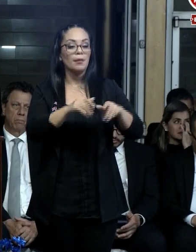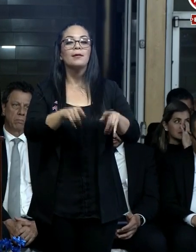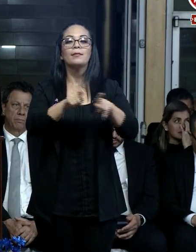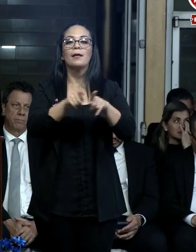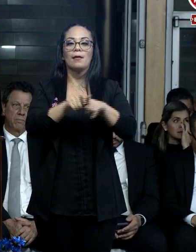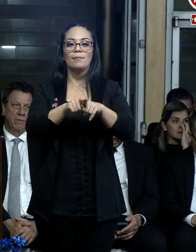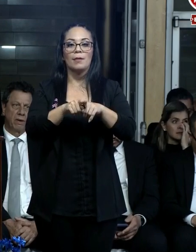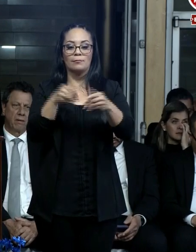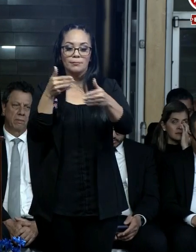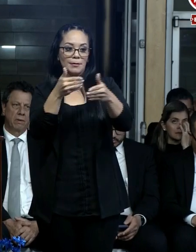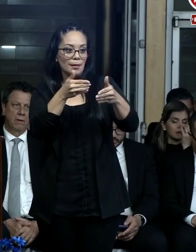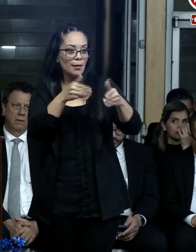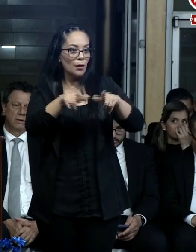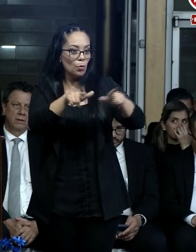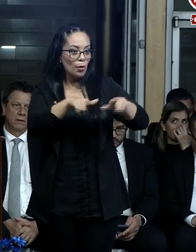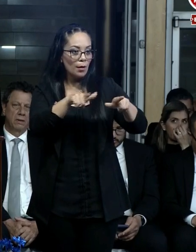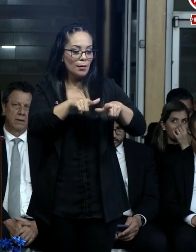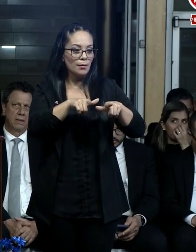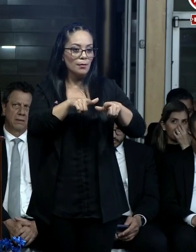zonas